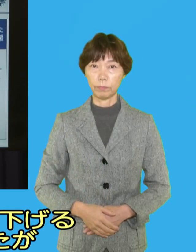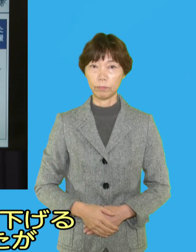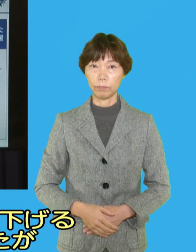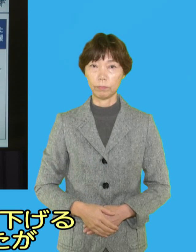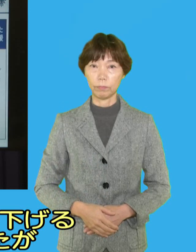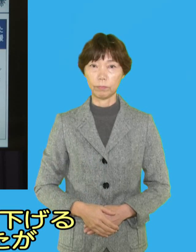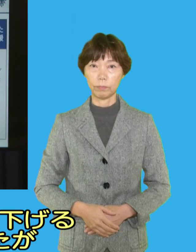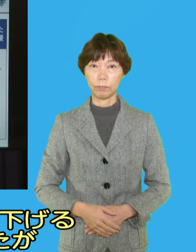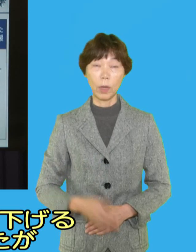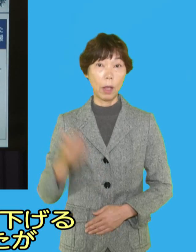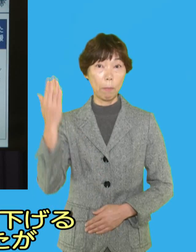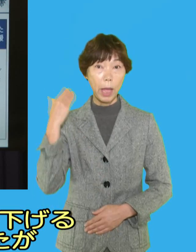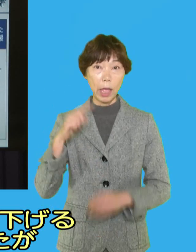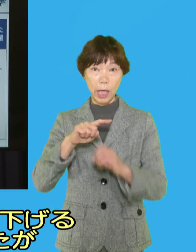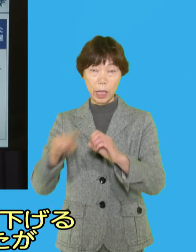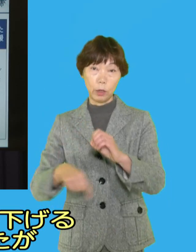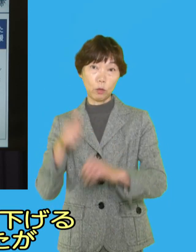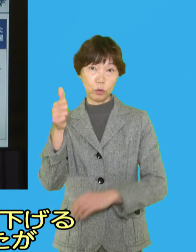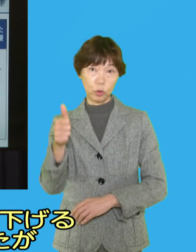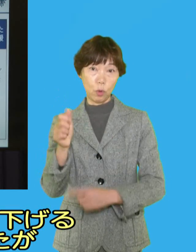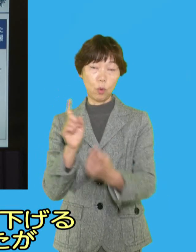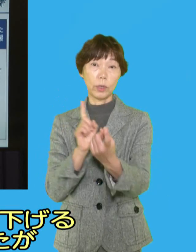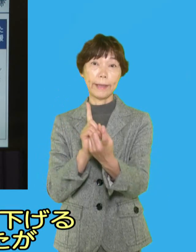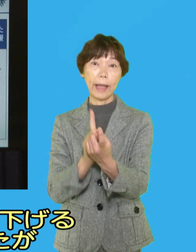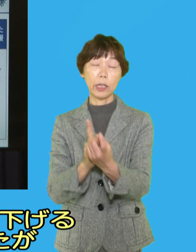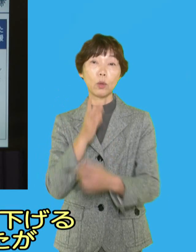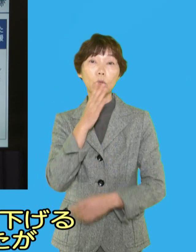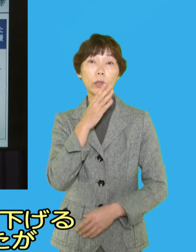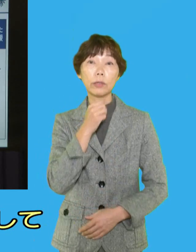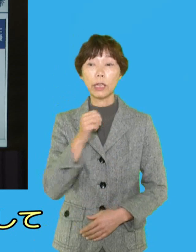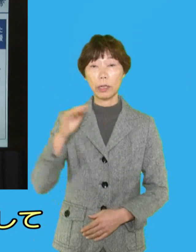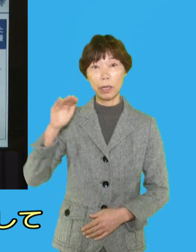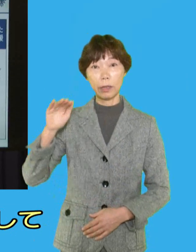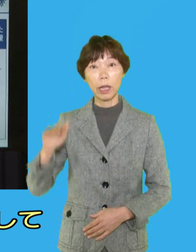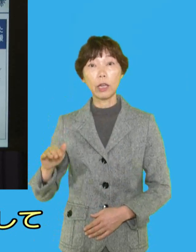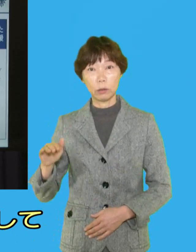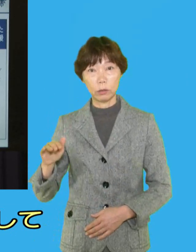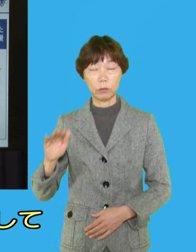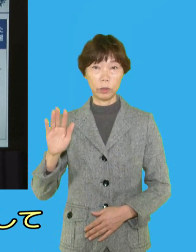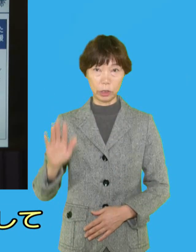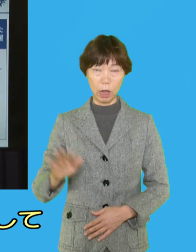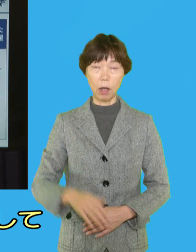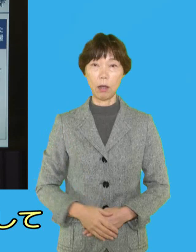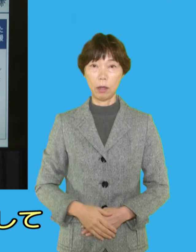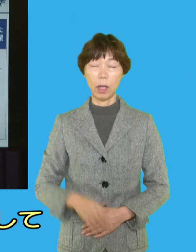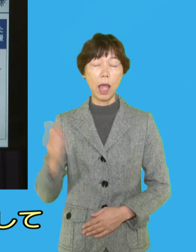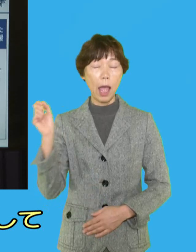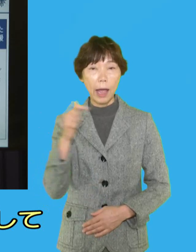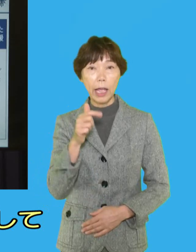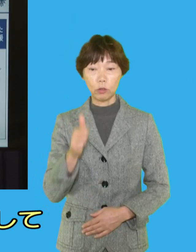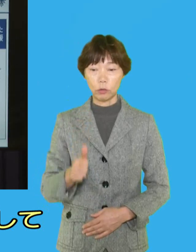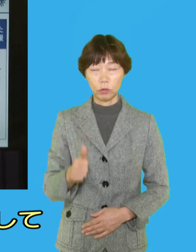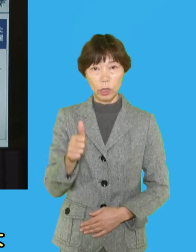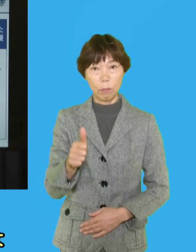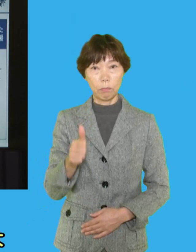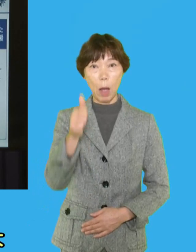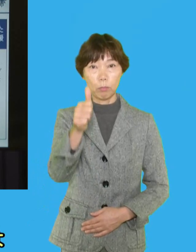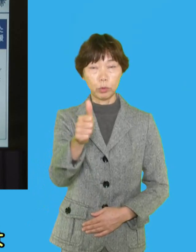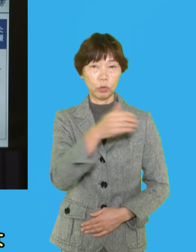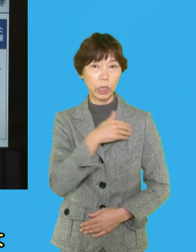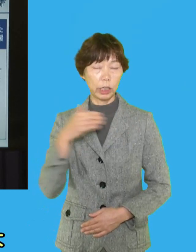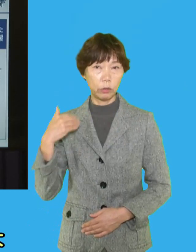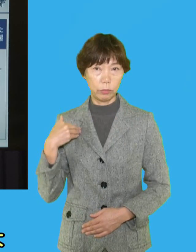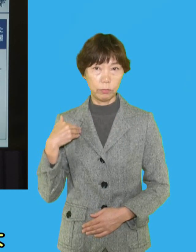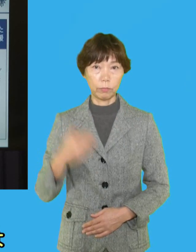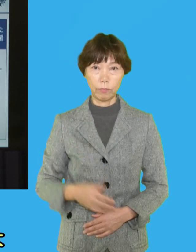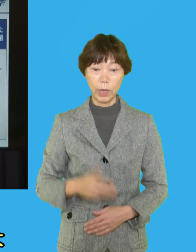前は局長級の年齢を下げるということもありましたが、まあ、その早くステップアップをしていただける環境、まあ、8年待たず